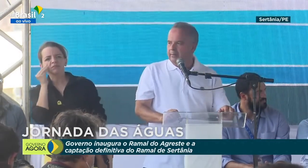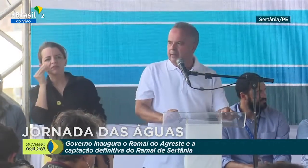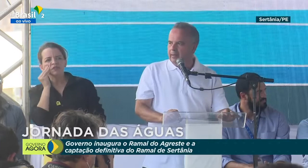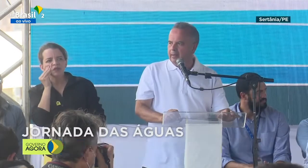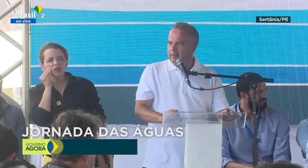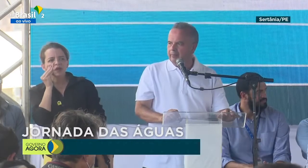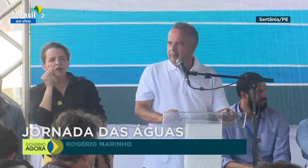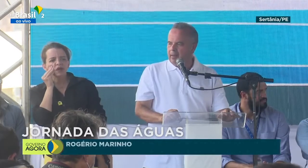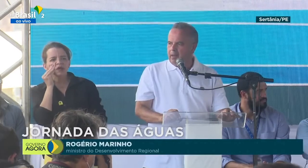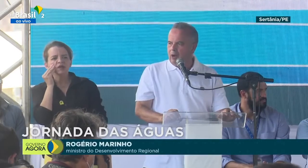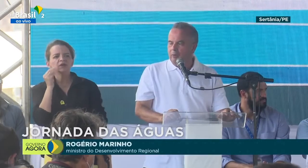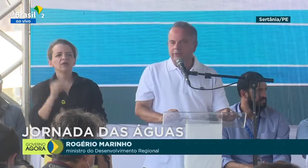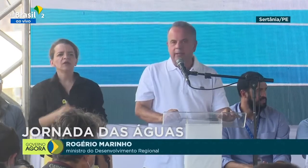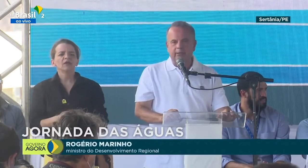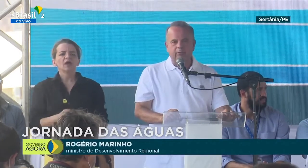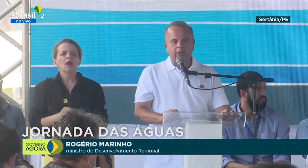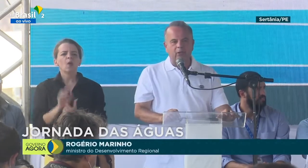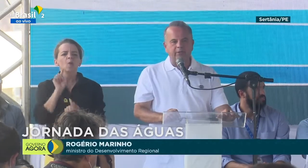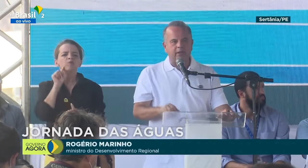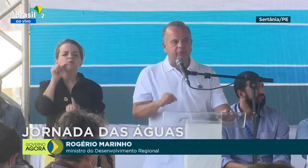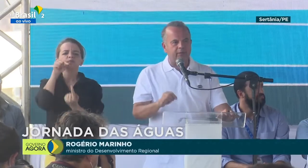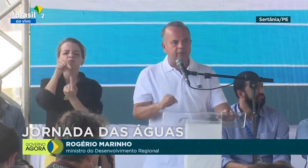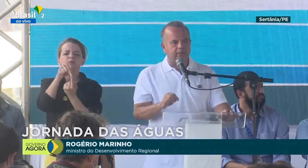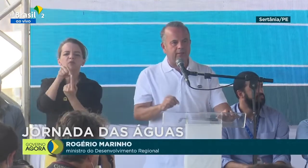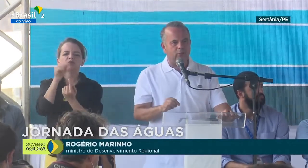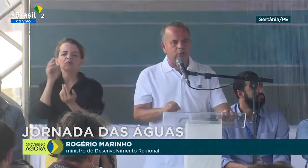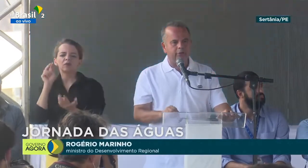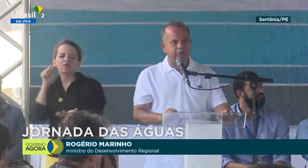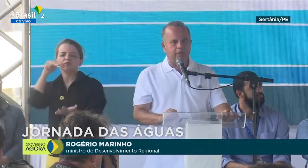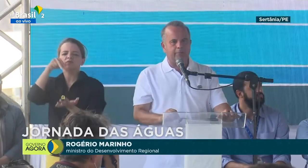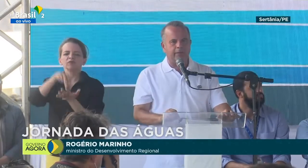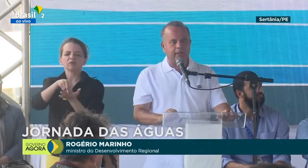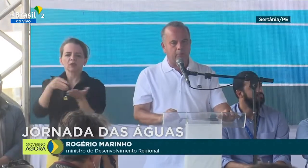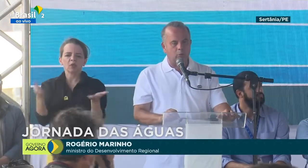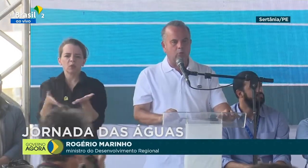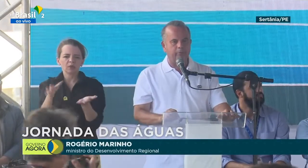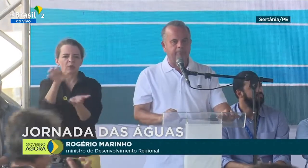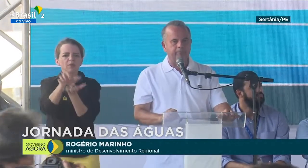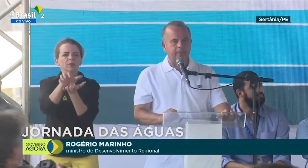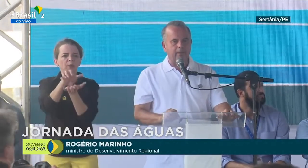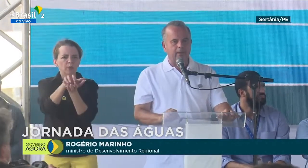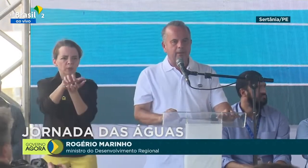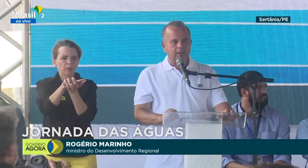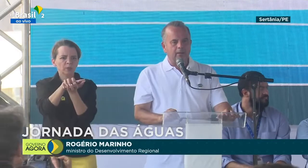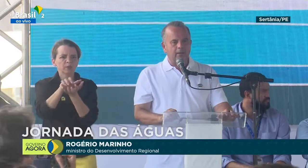eu vou tentar me ater ao objetivo da nossa vinda aqui hoje a Pernambuco.